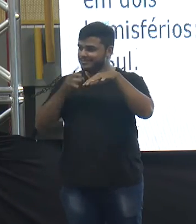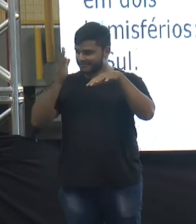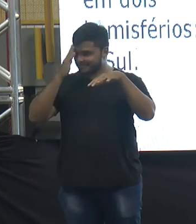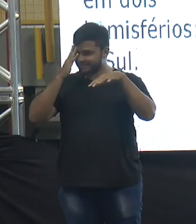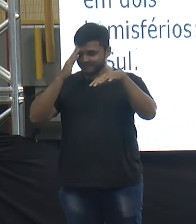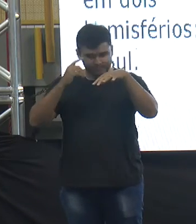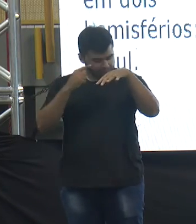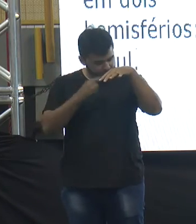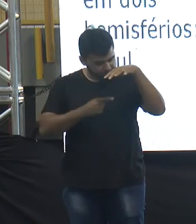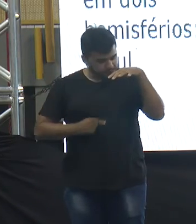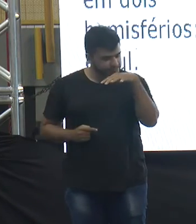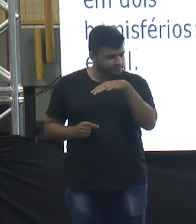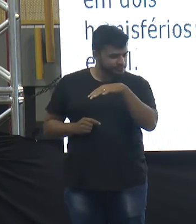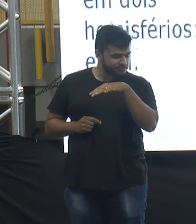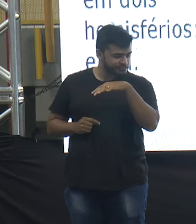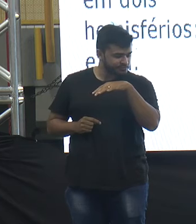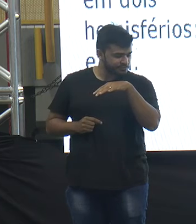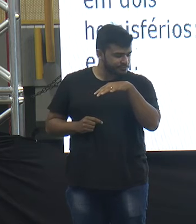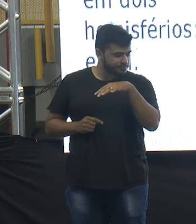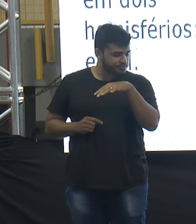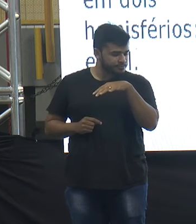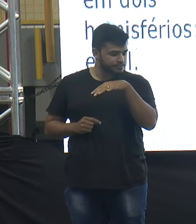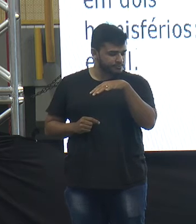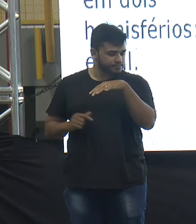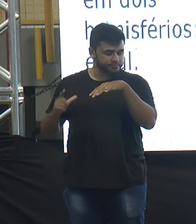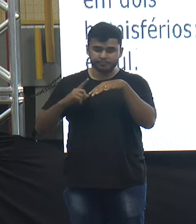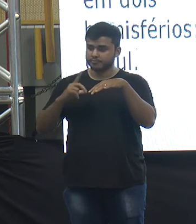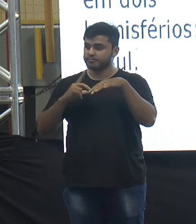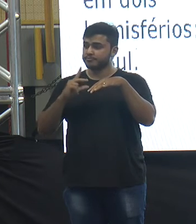norte, Capricórnio, hemisfério sul.